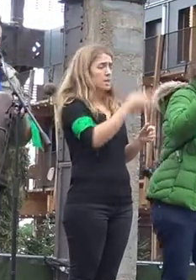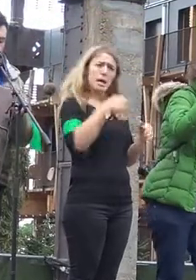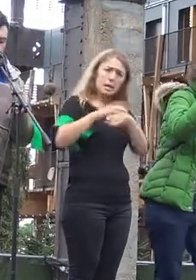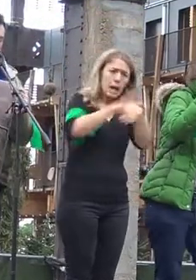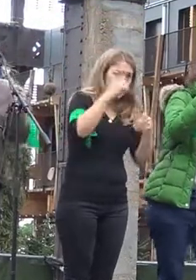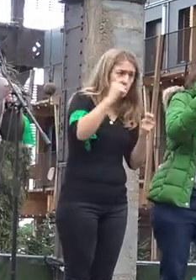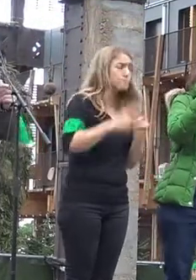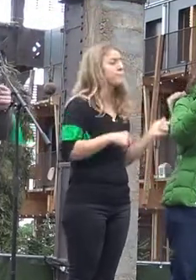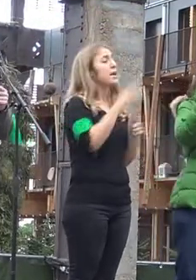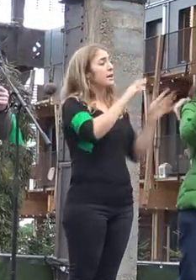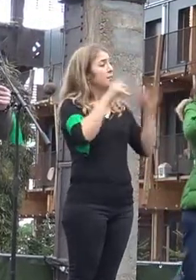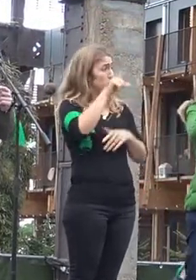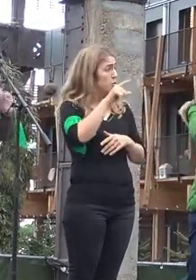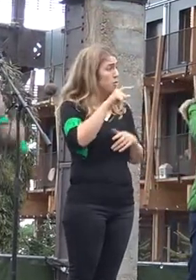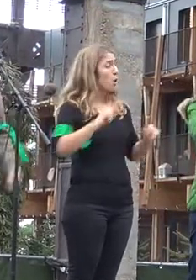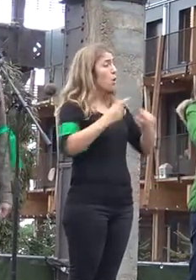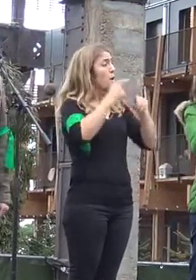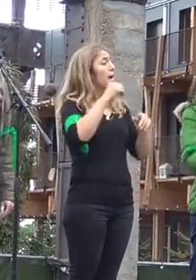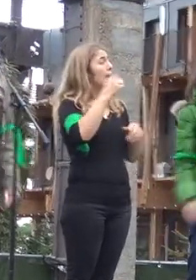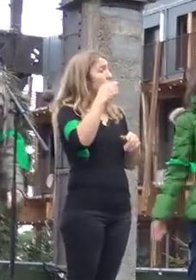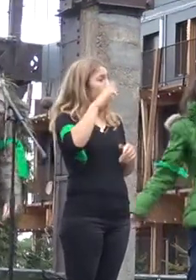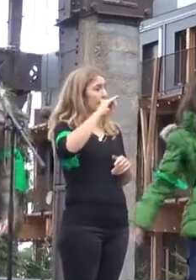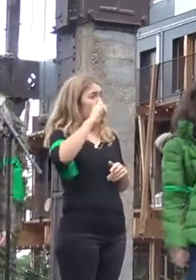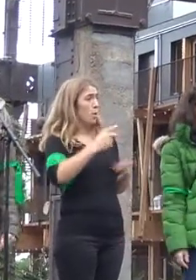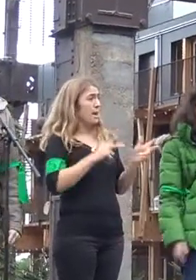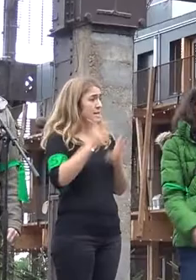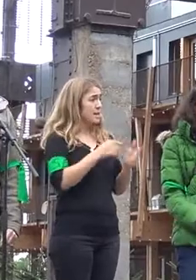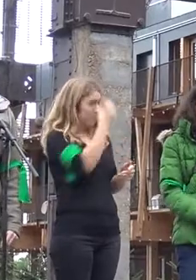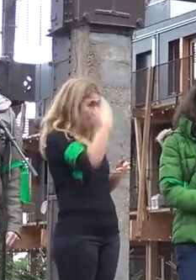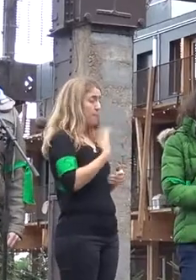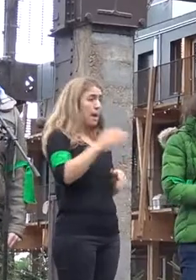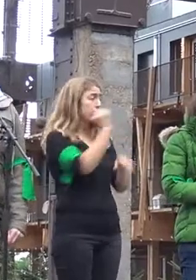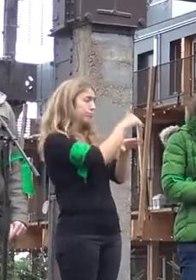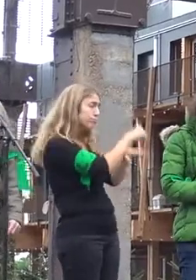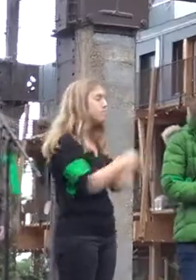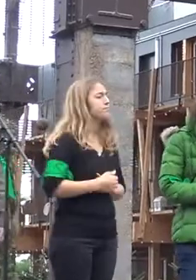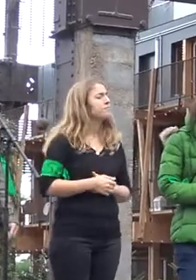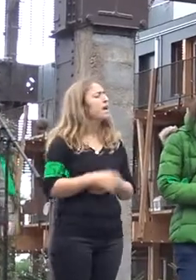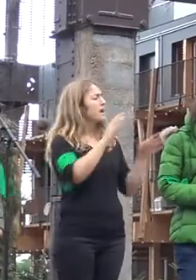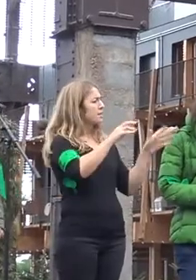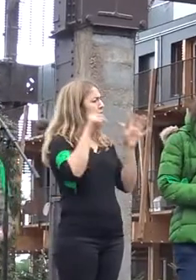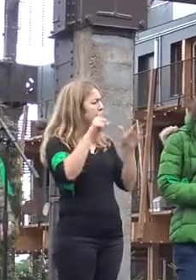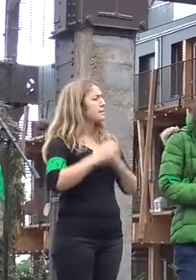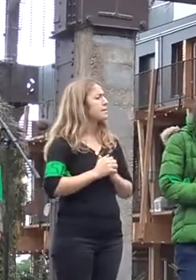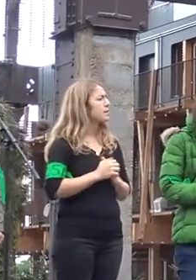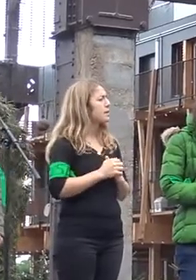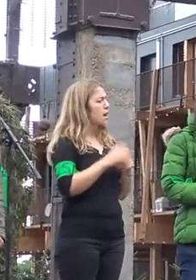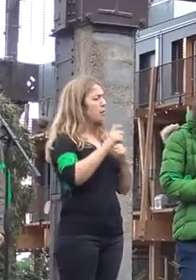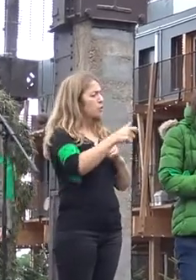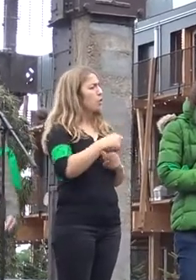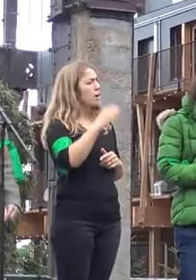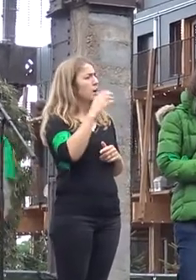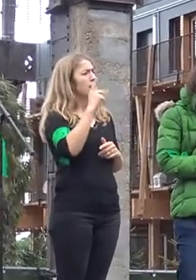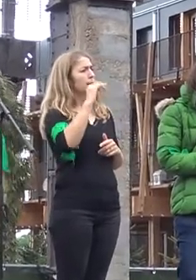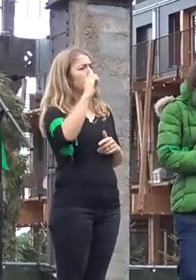En 92, le sommet de Rio nous a prévenus et il n'a pas été entendu. En 97, le protocole de Kyoto